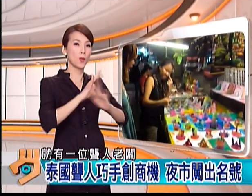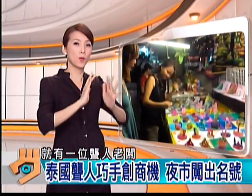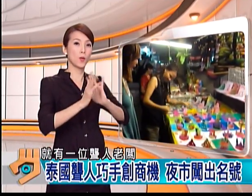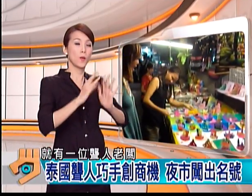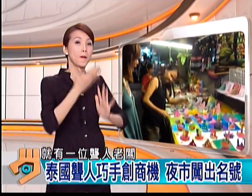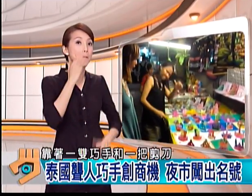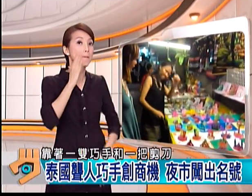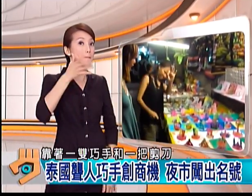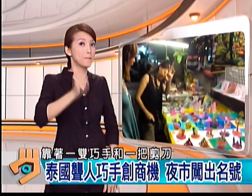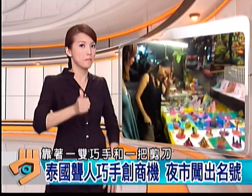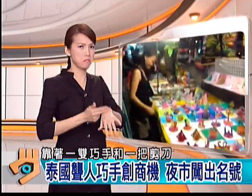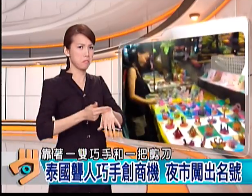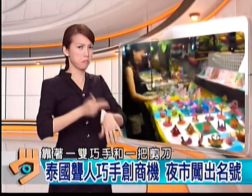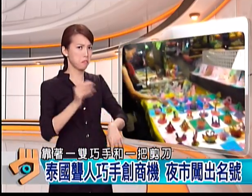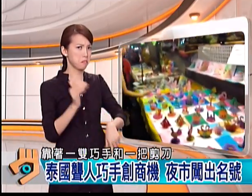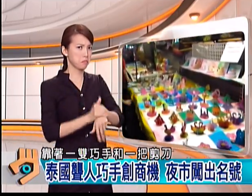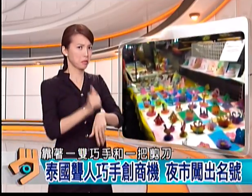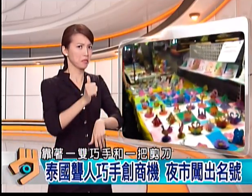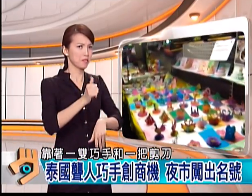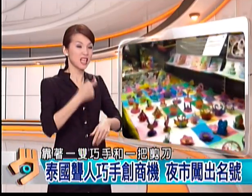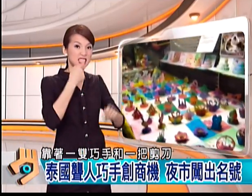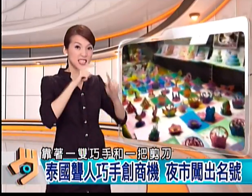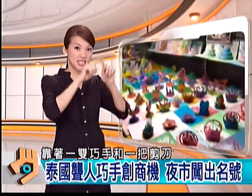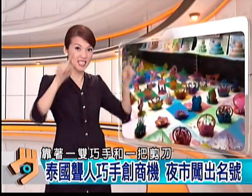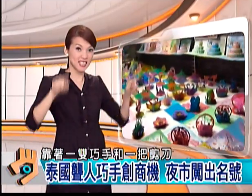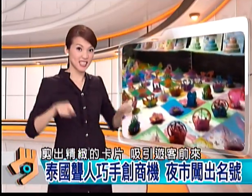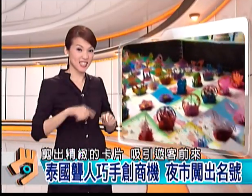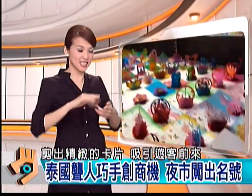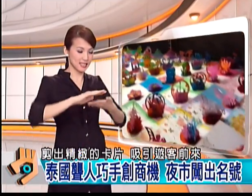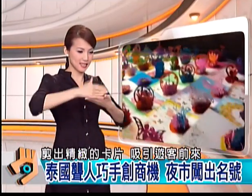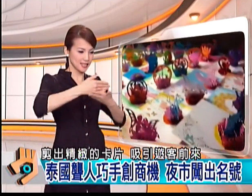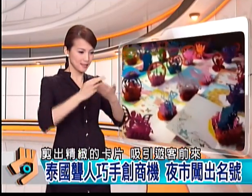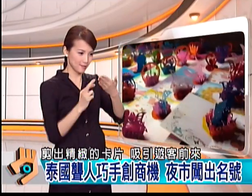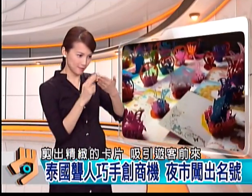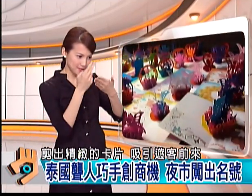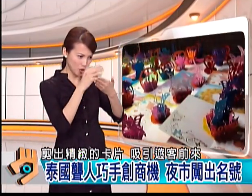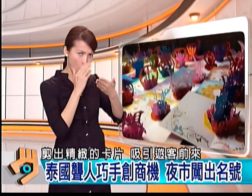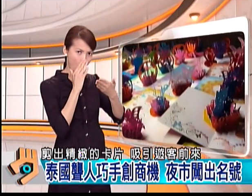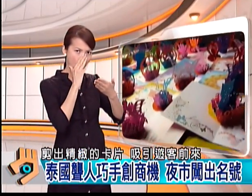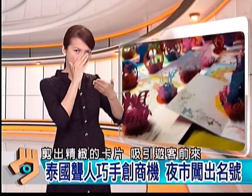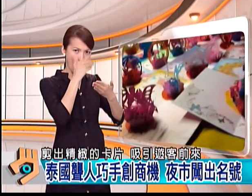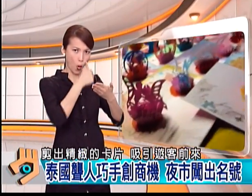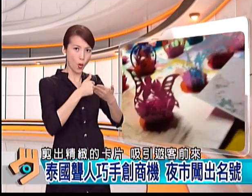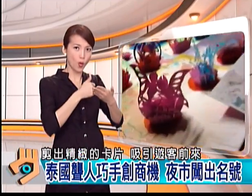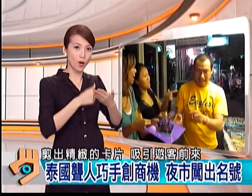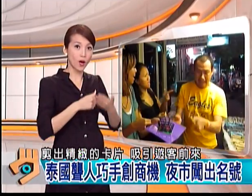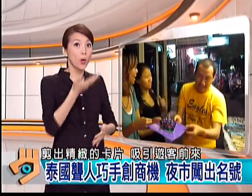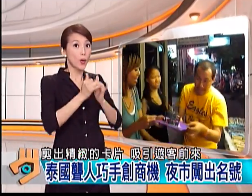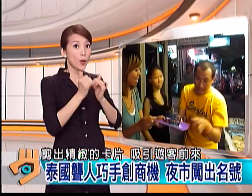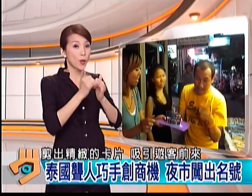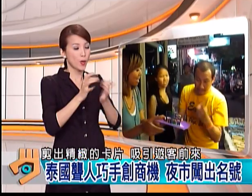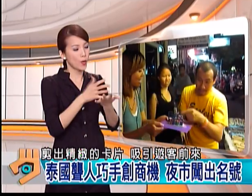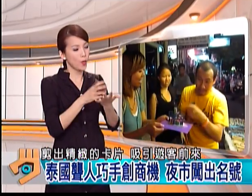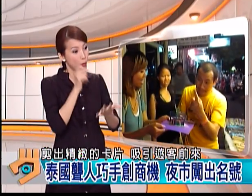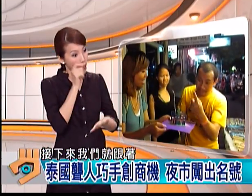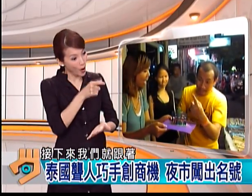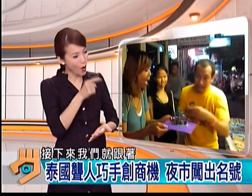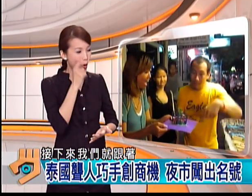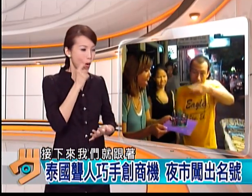老板，靠着一双巧手和一把剪刀，剪出了精致的卡片，吸引游客前来。接